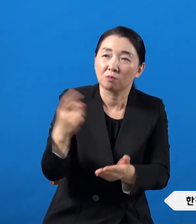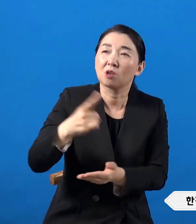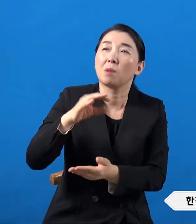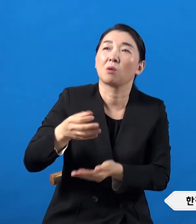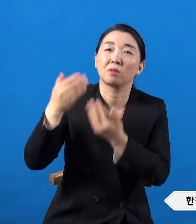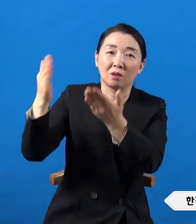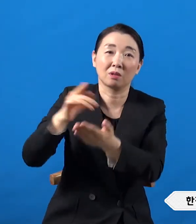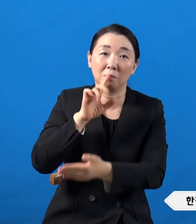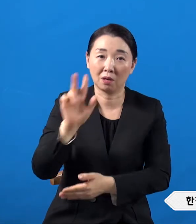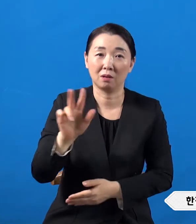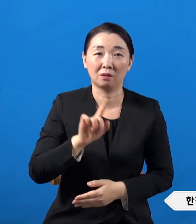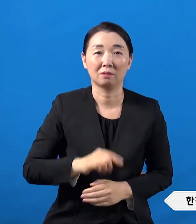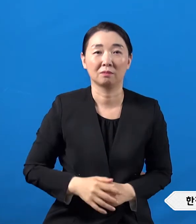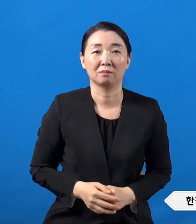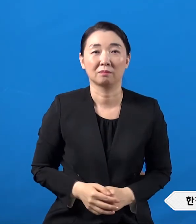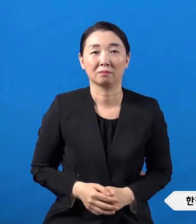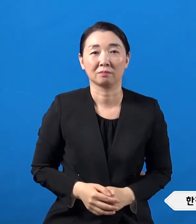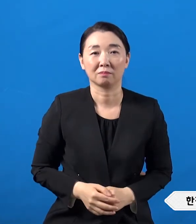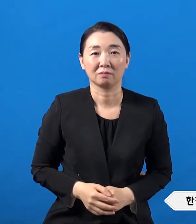드리겠습니다.